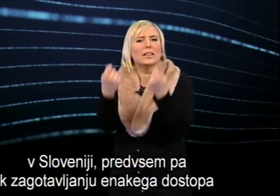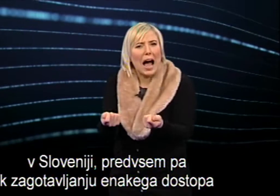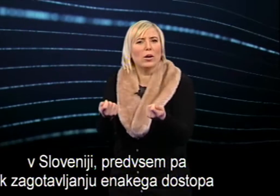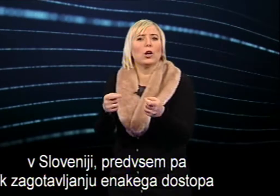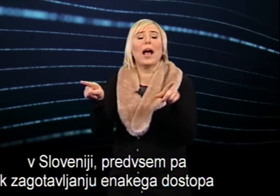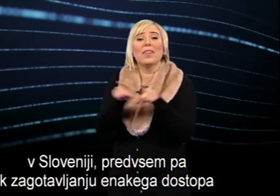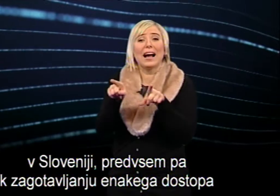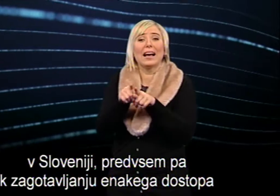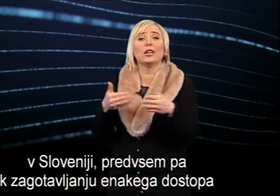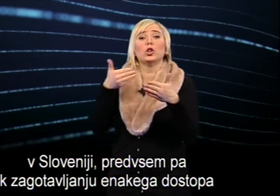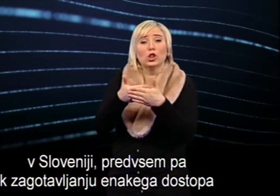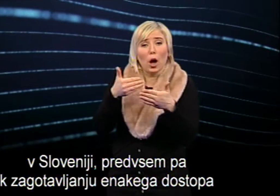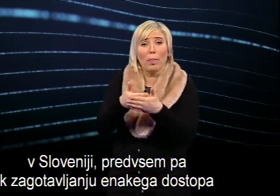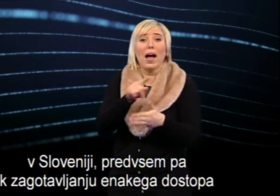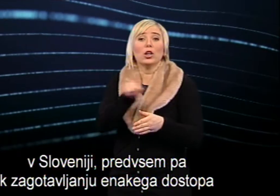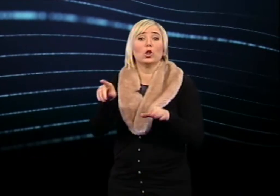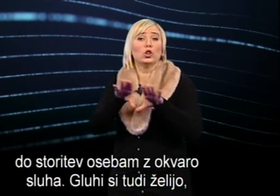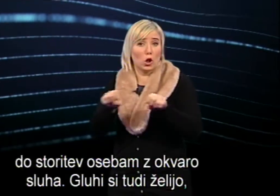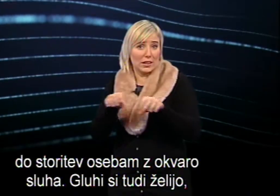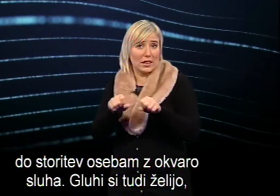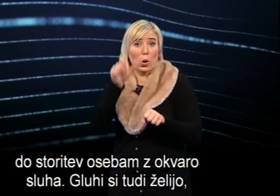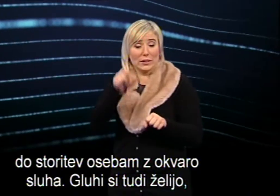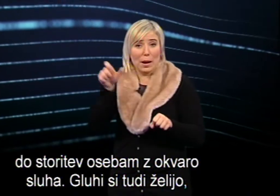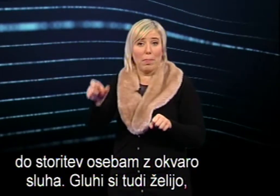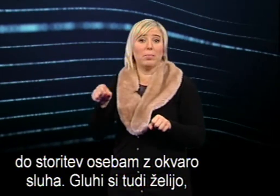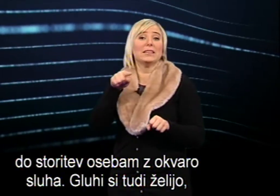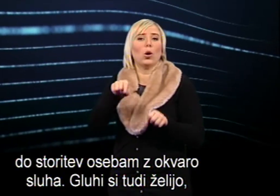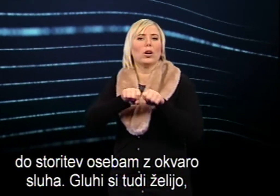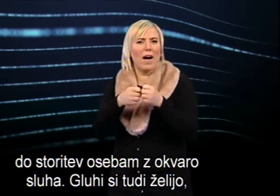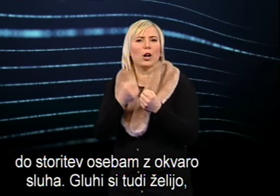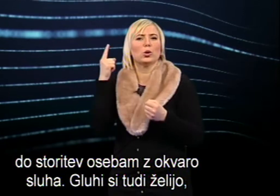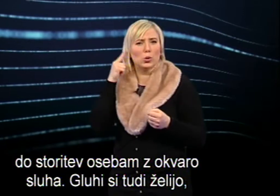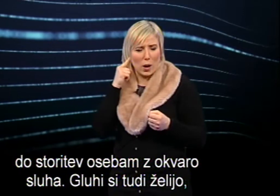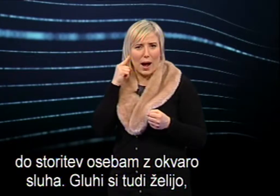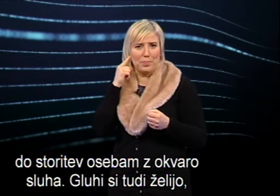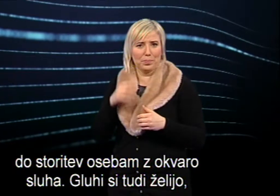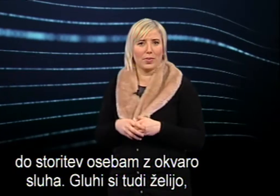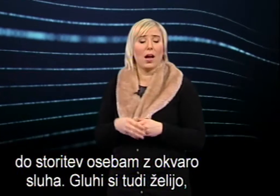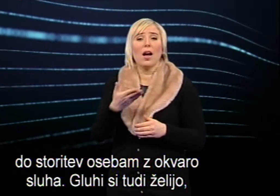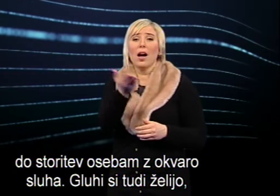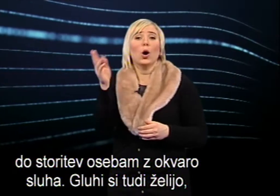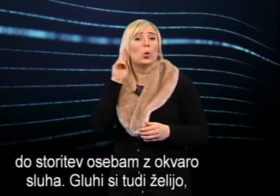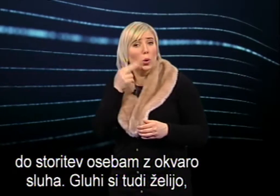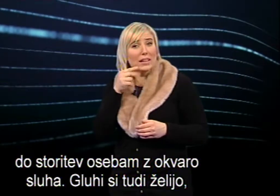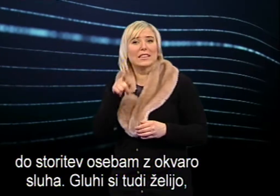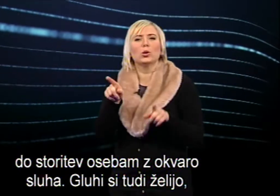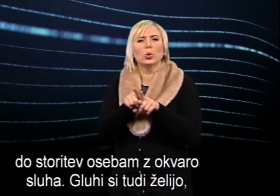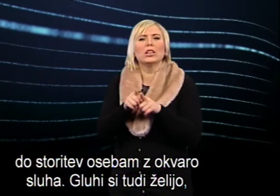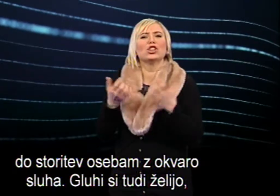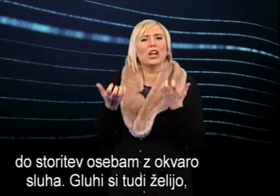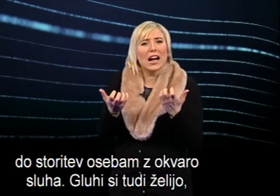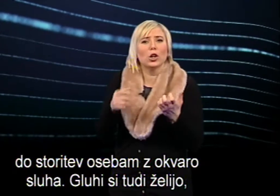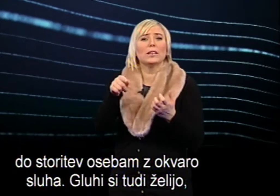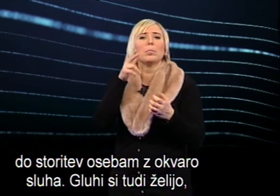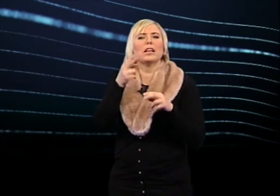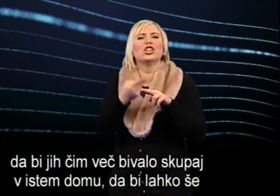k zagotavljanju enakega dostopa do storitev osebam z okvaro sluha. Gluhi si